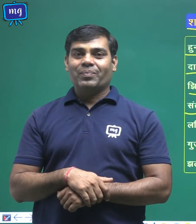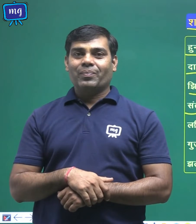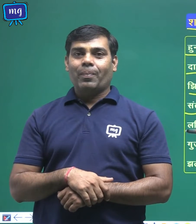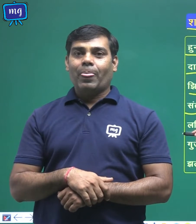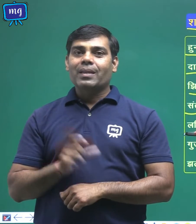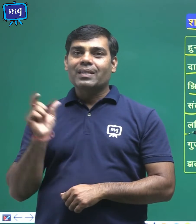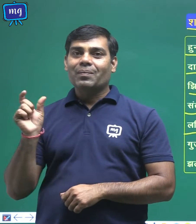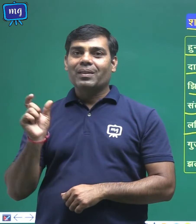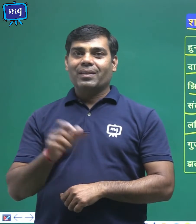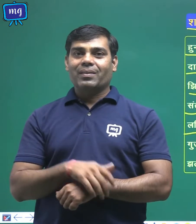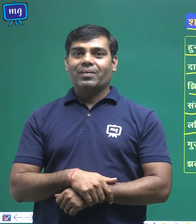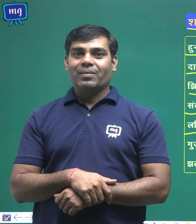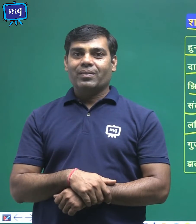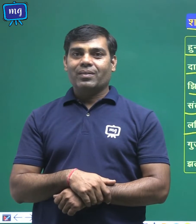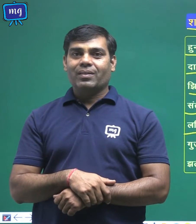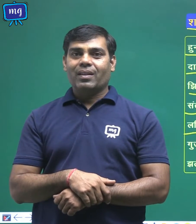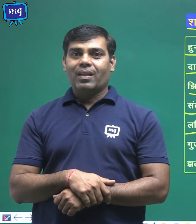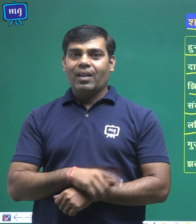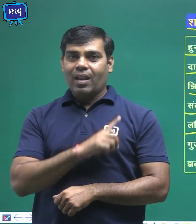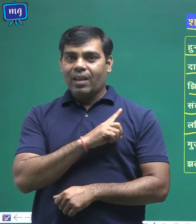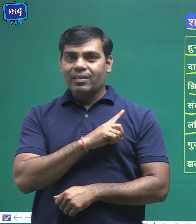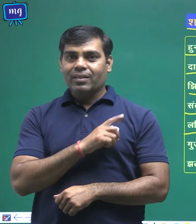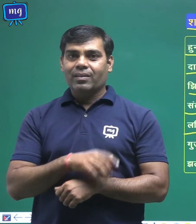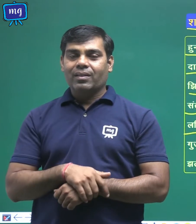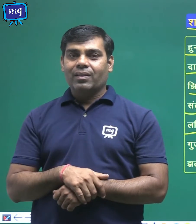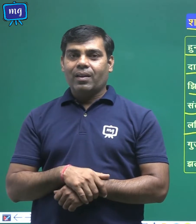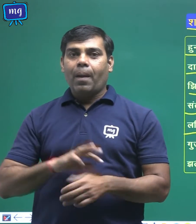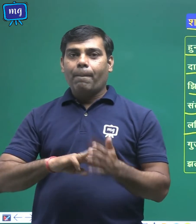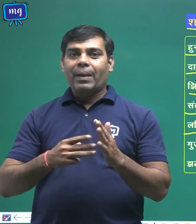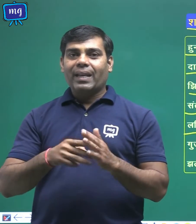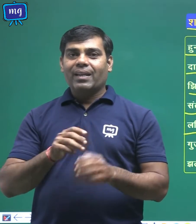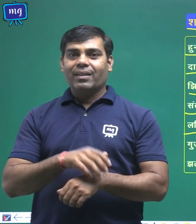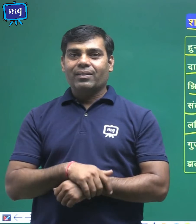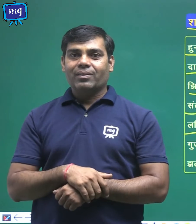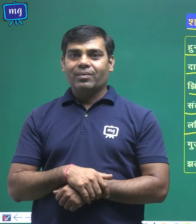शब्द है लज्जित, अर्थ है